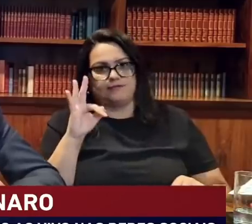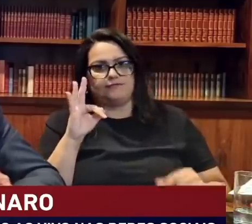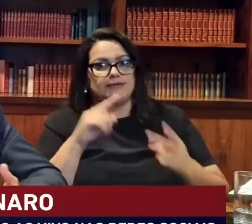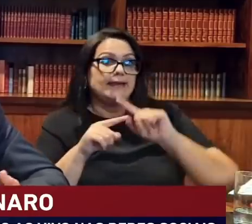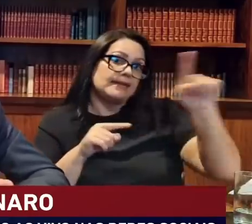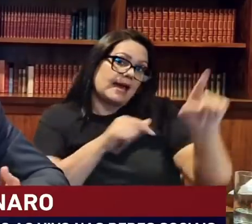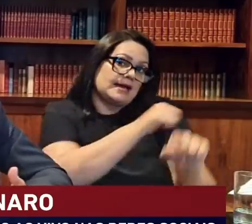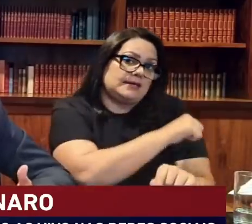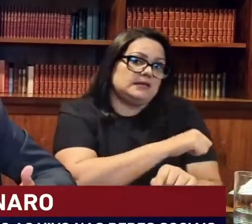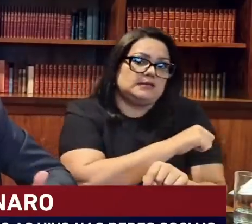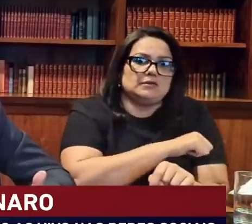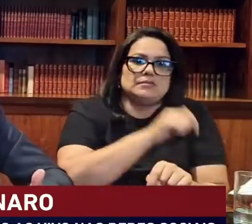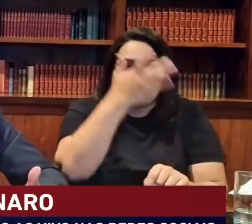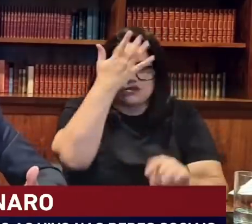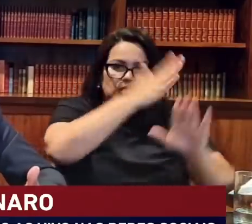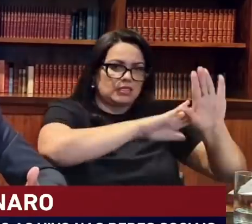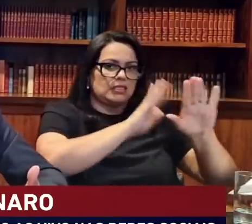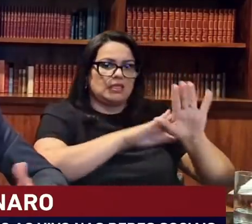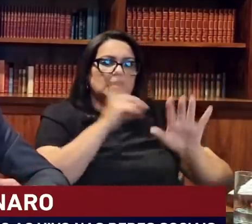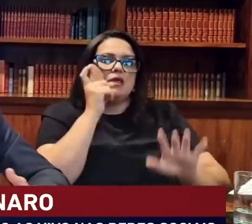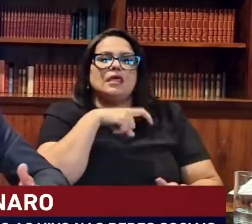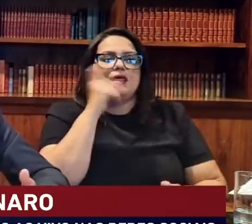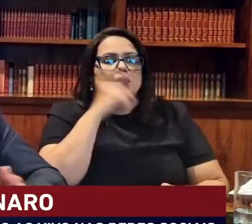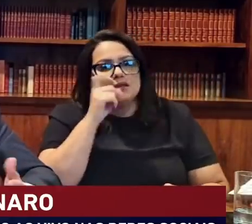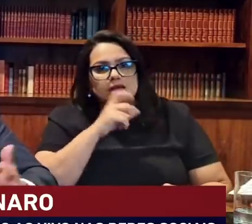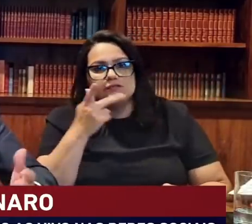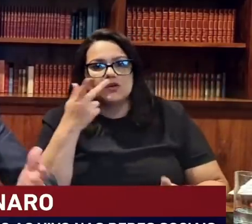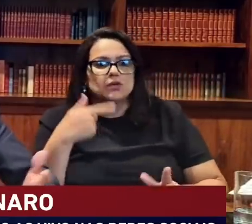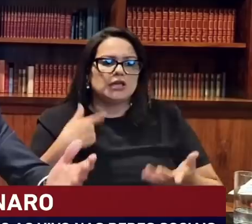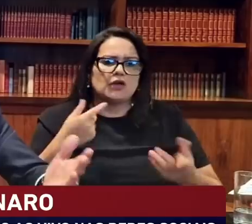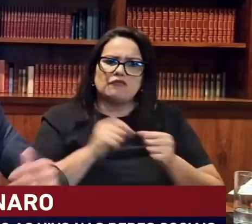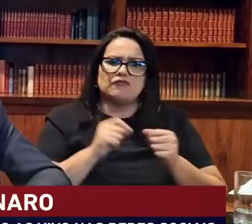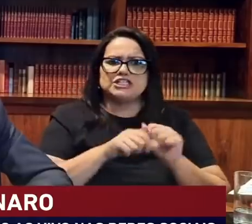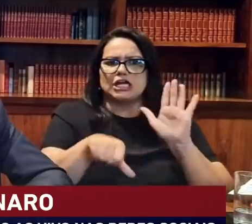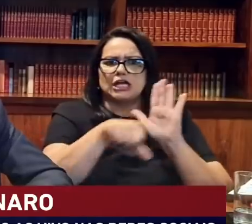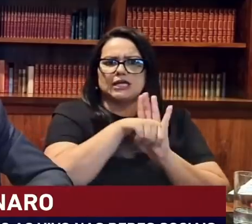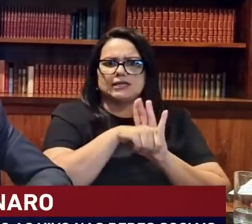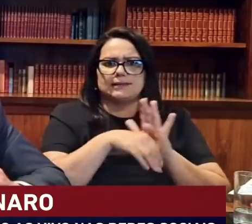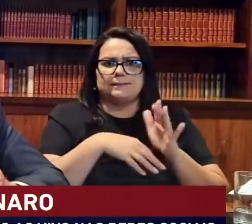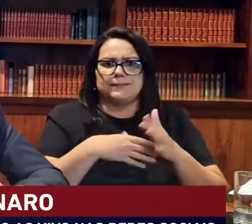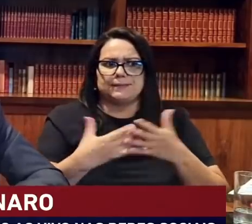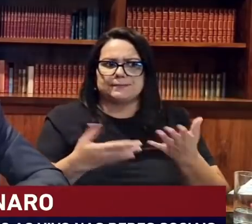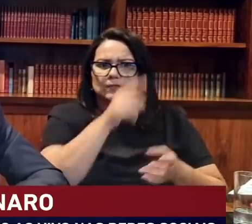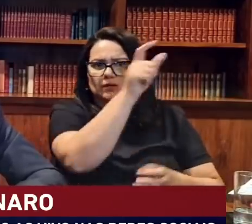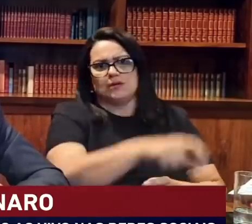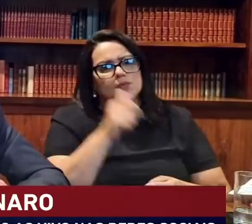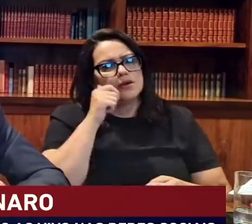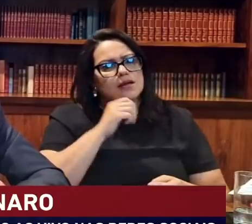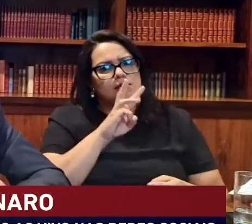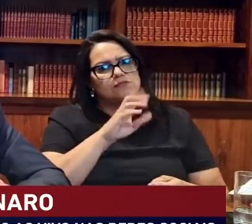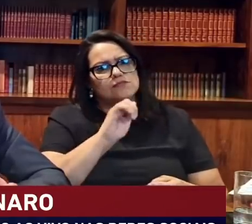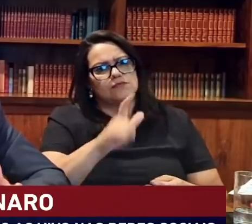querendo uma narrativa mentirosa para dizer que eu cometi um crime aí com a senhora Val. Ô, pelo